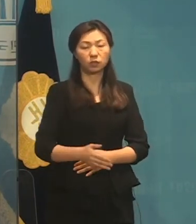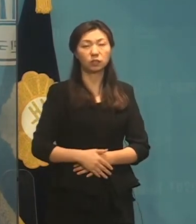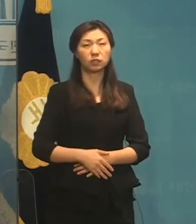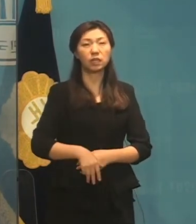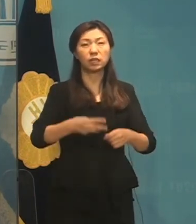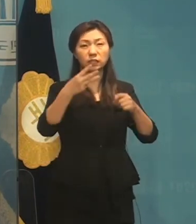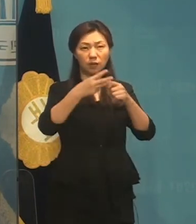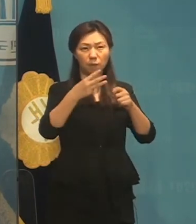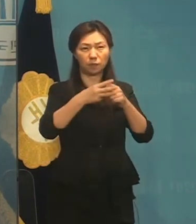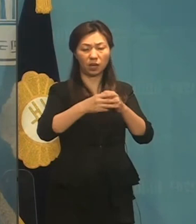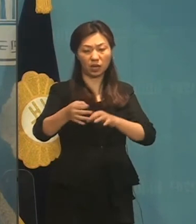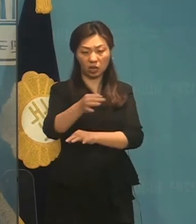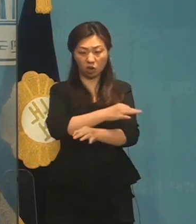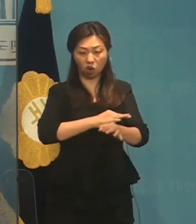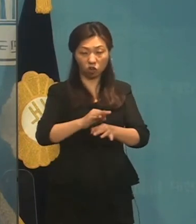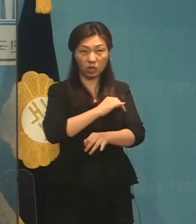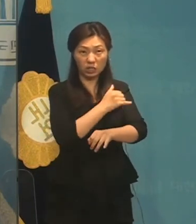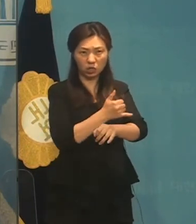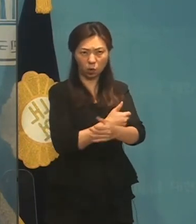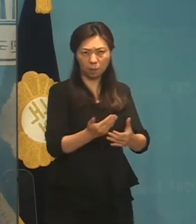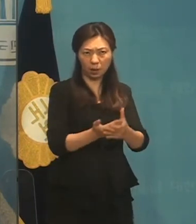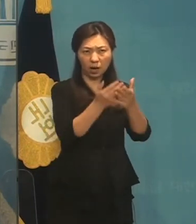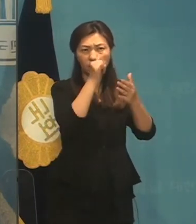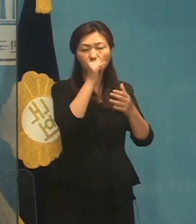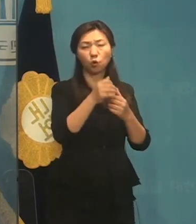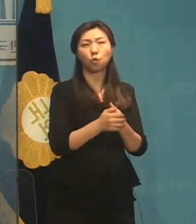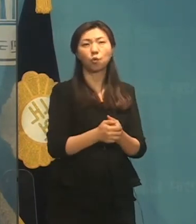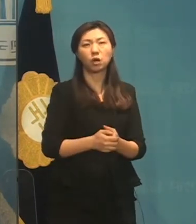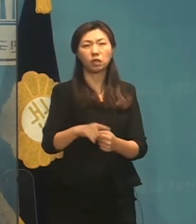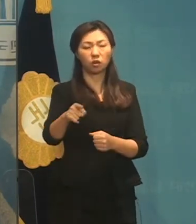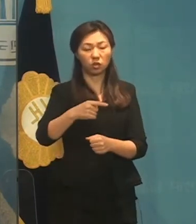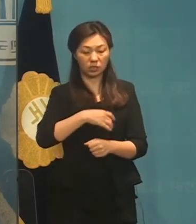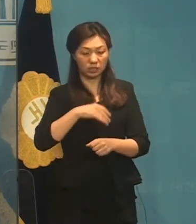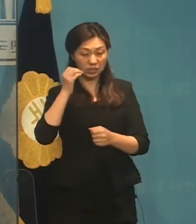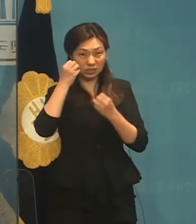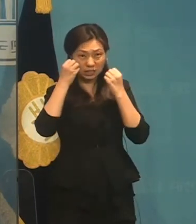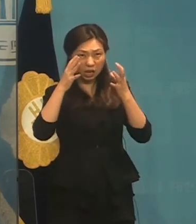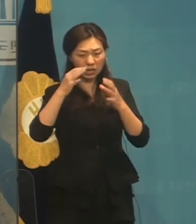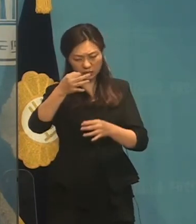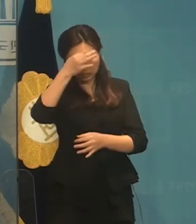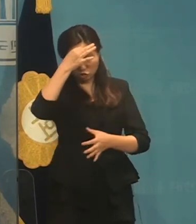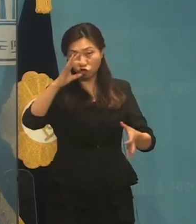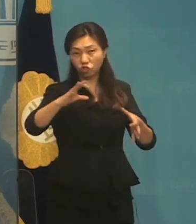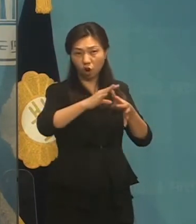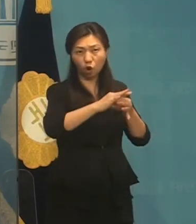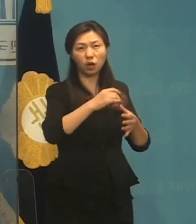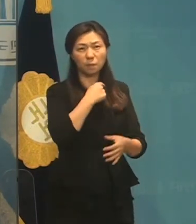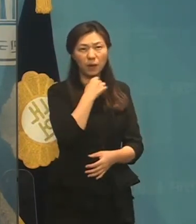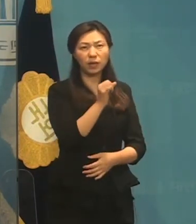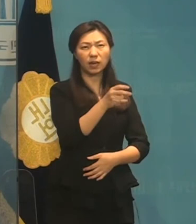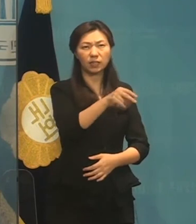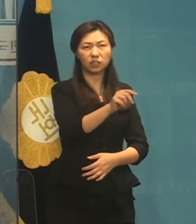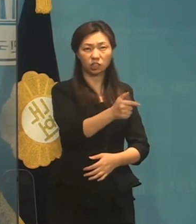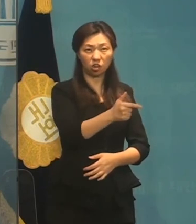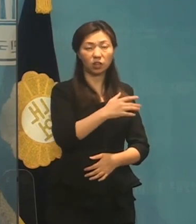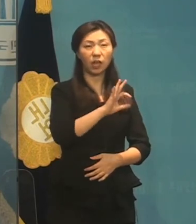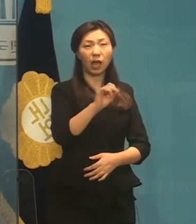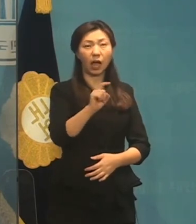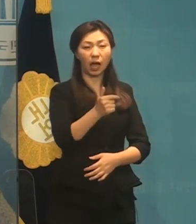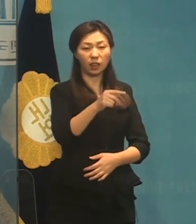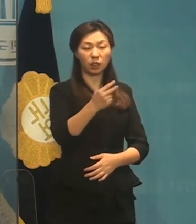경제권으로 특화시키고 이를 첨단 산업벨트로 연결하려고 합니다. 예천 안동을 중심으로 하는